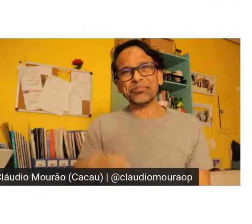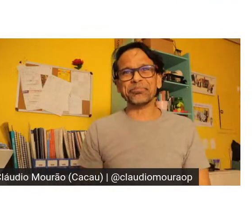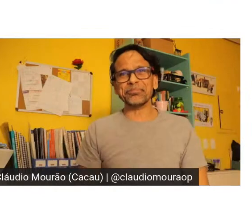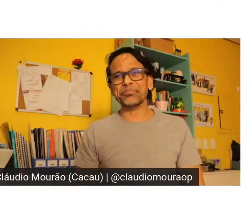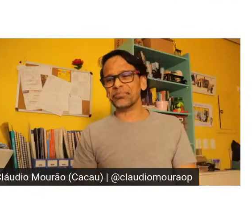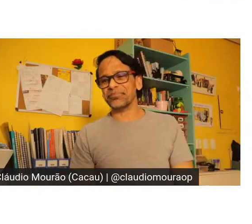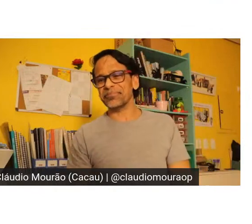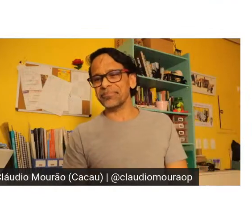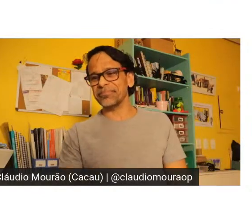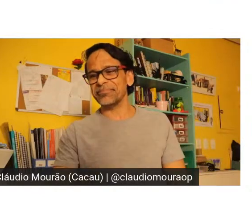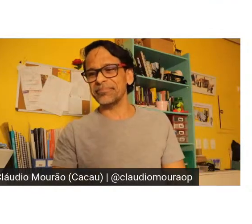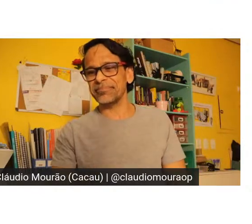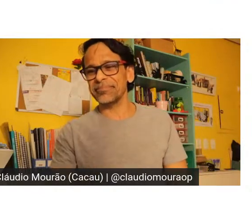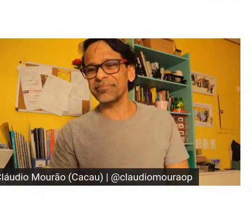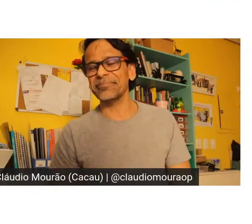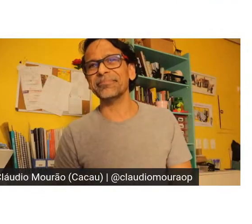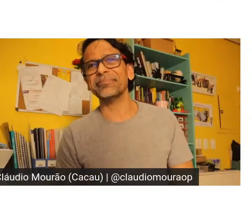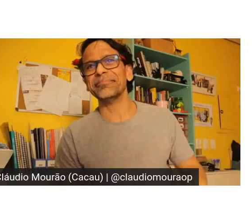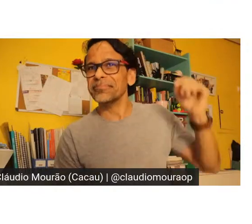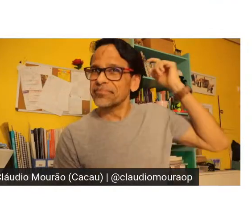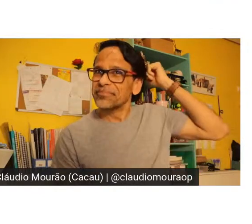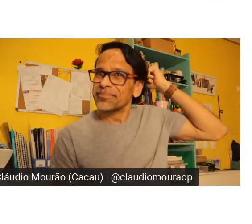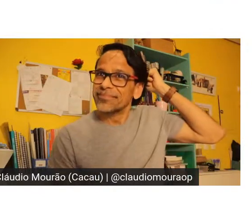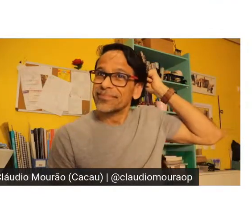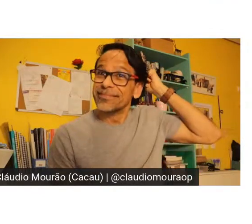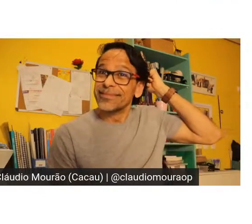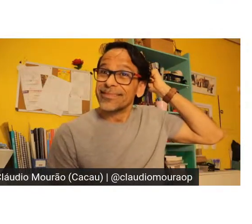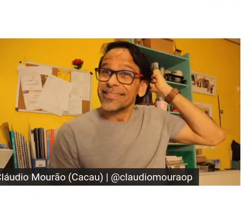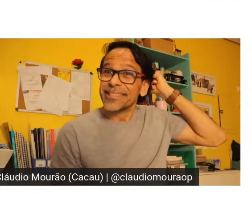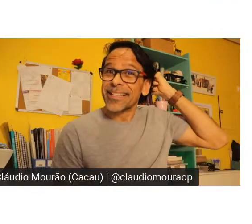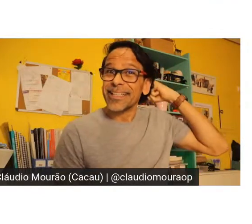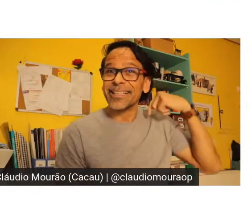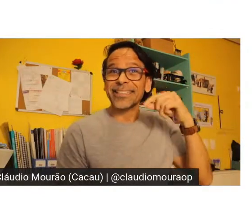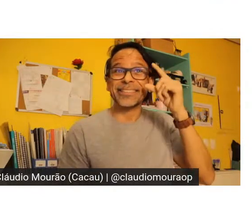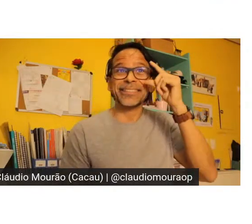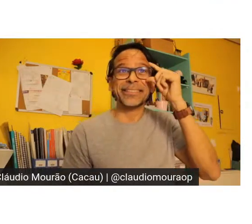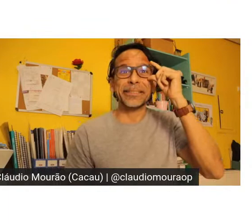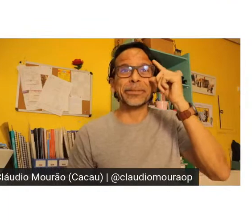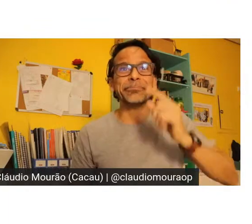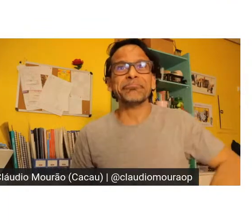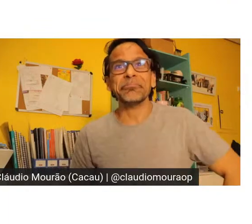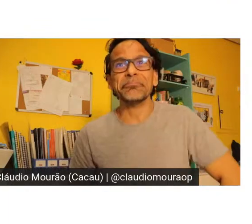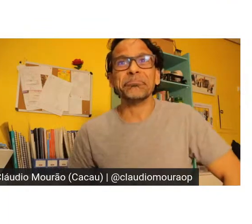registro por exemplo plantação assim de Laje por favor